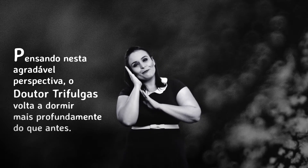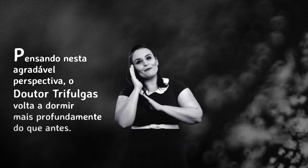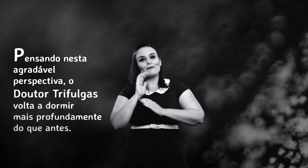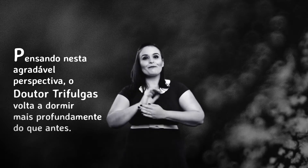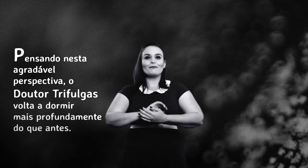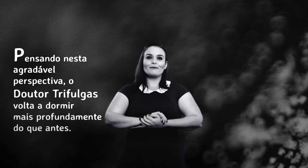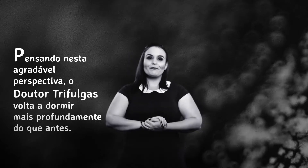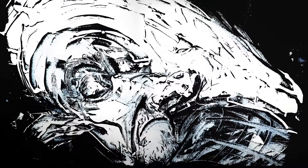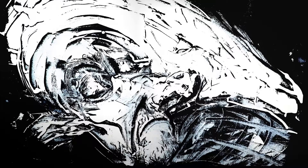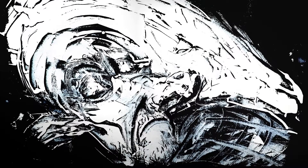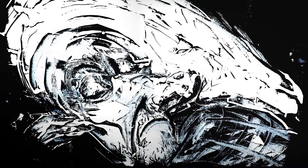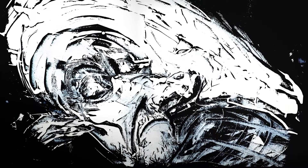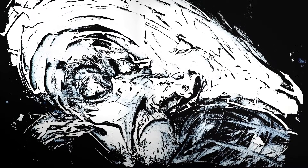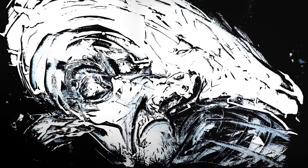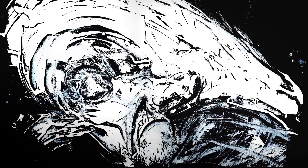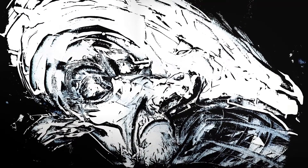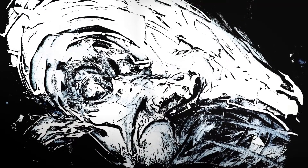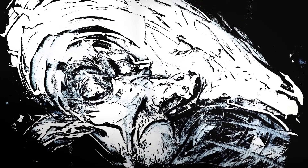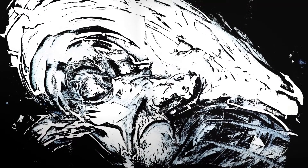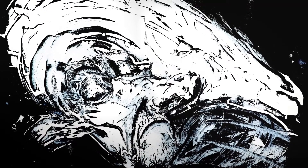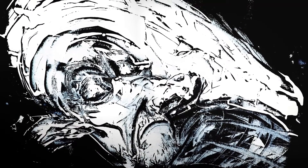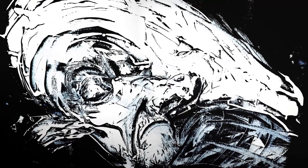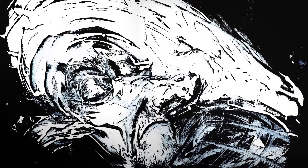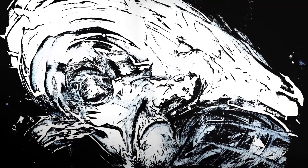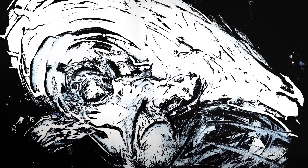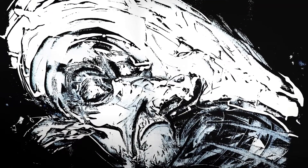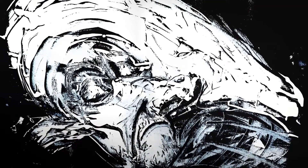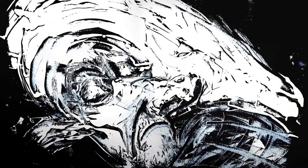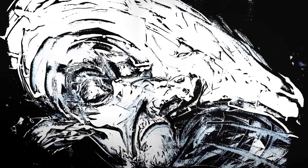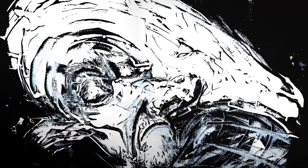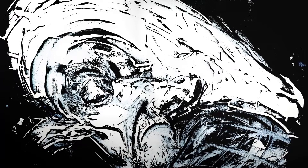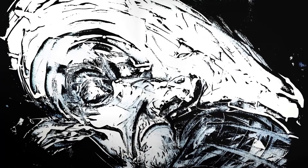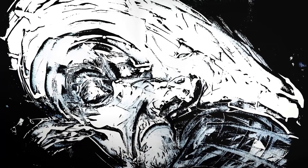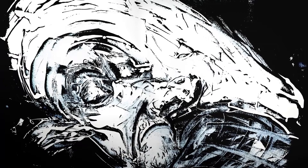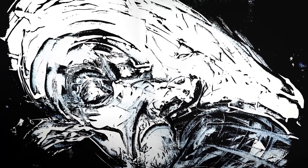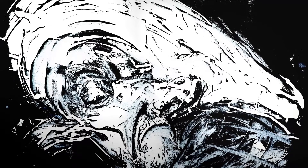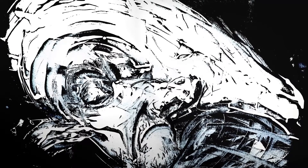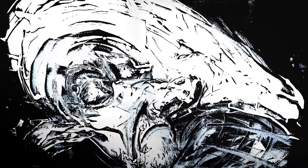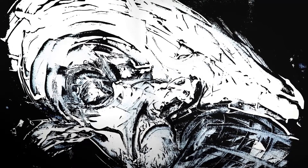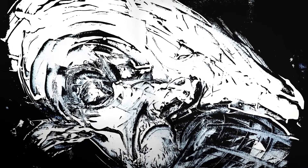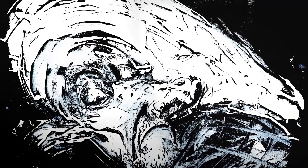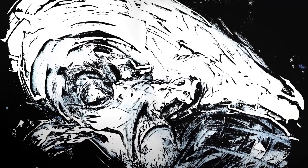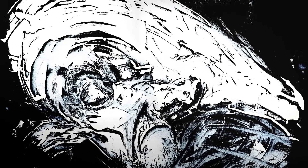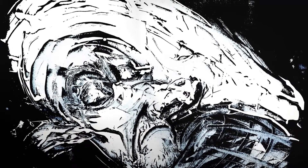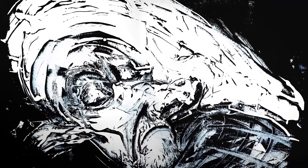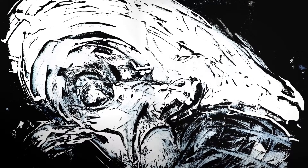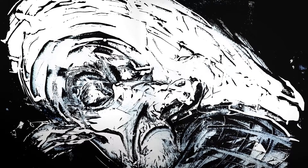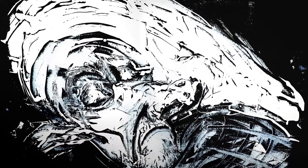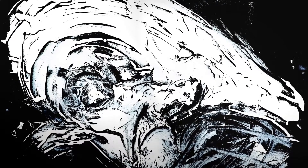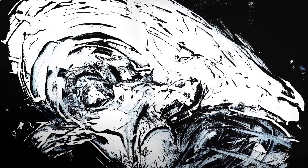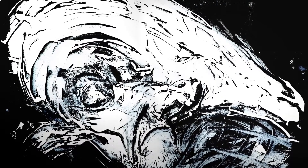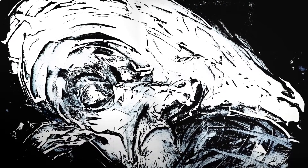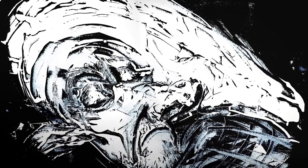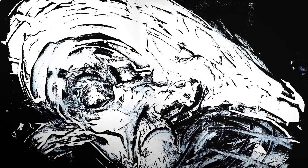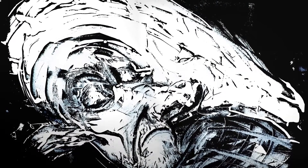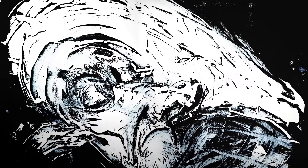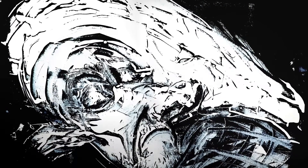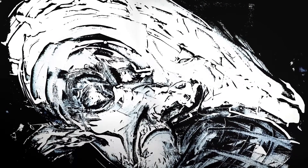antes. O nariz proeminente, os olhos fundos, a boca contraída, a cabeça calva, de onde